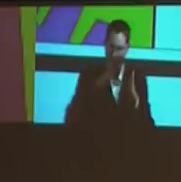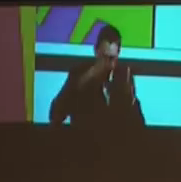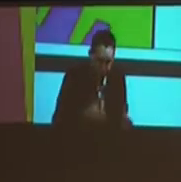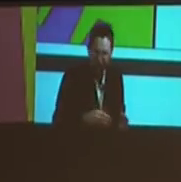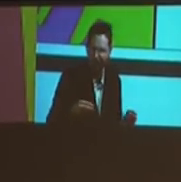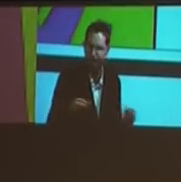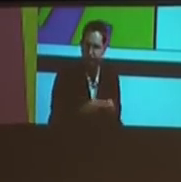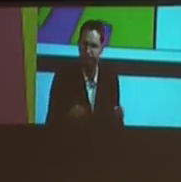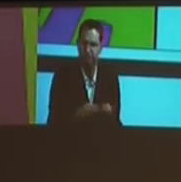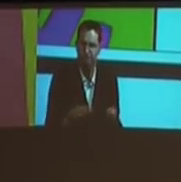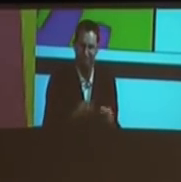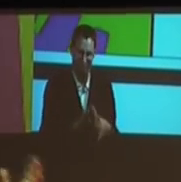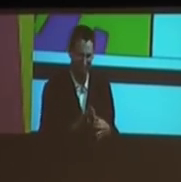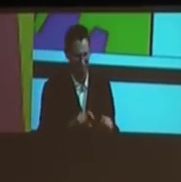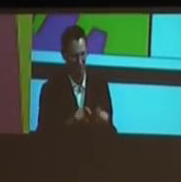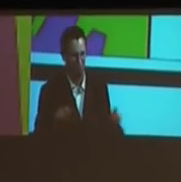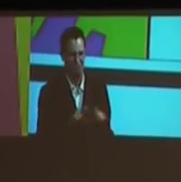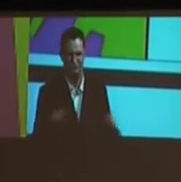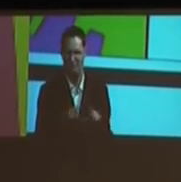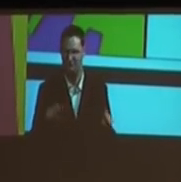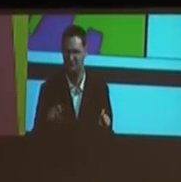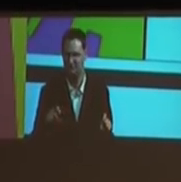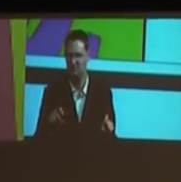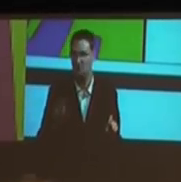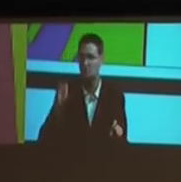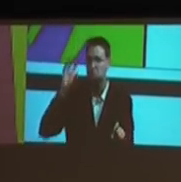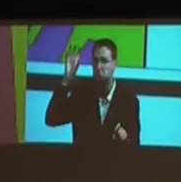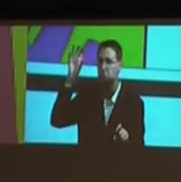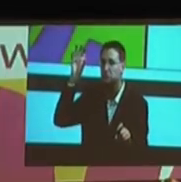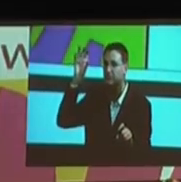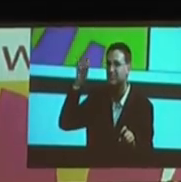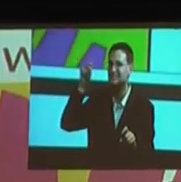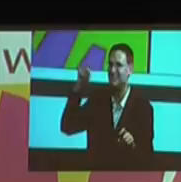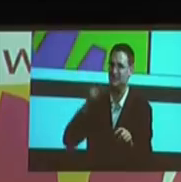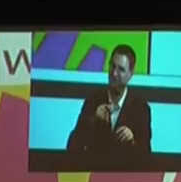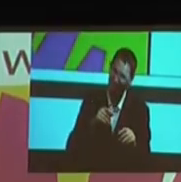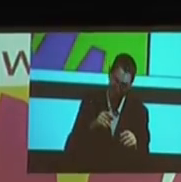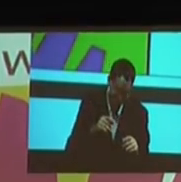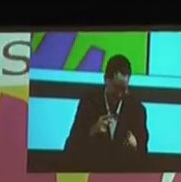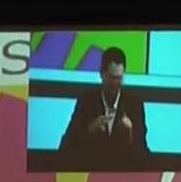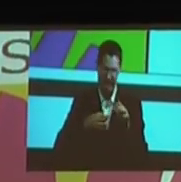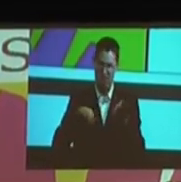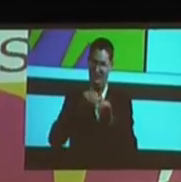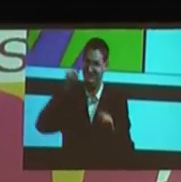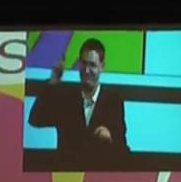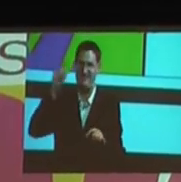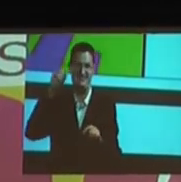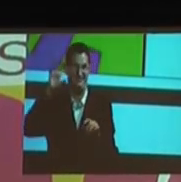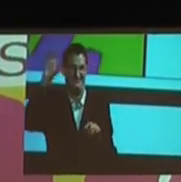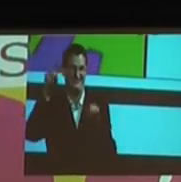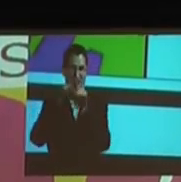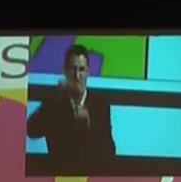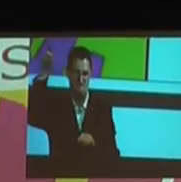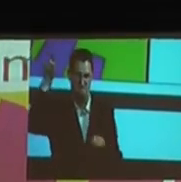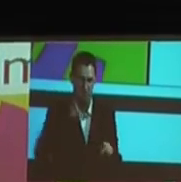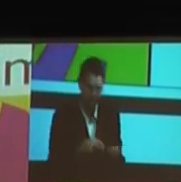verstehen, dann brauchen Sie jetzt keine Gebärdensprachdolmetscher mehr. Und dasselbe wird passieren mit dem Schriftdolmetschen. Es wird ja für Sie mitgetippt, also